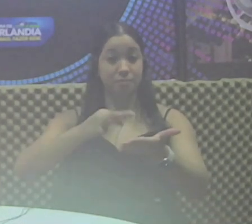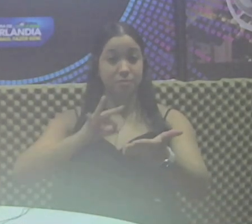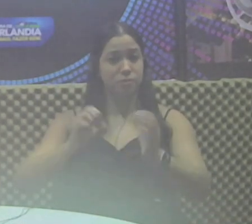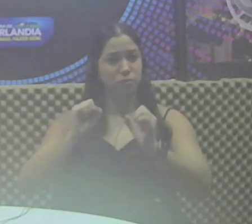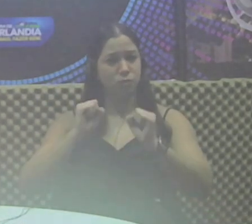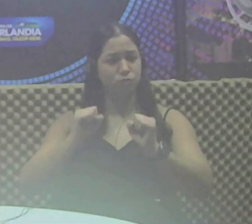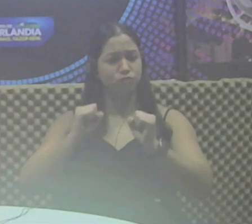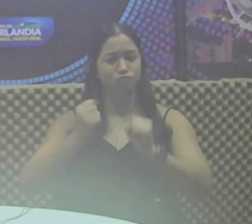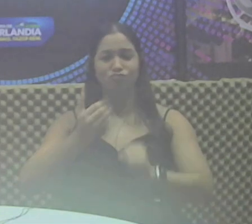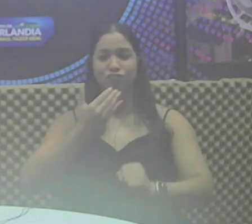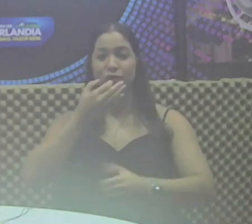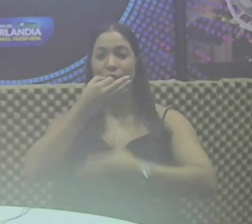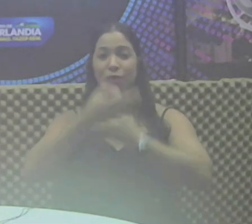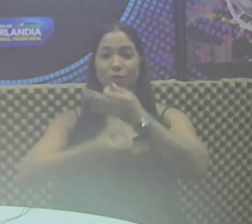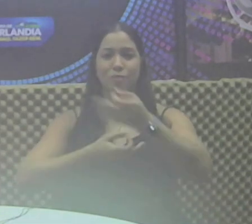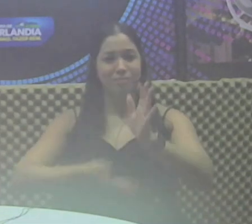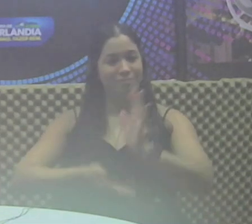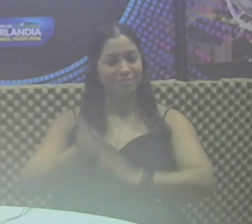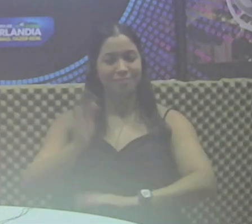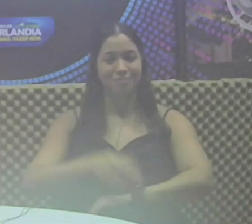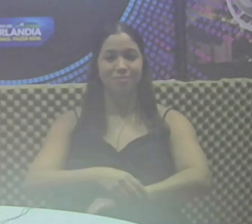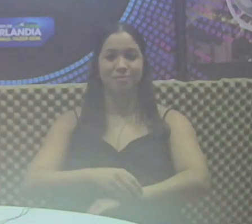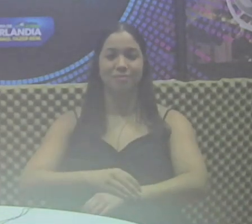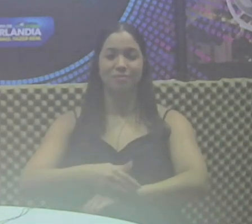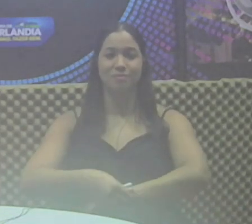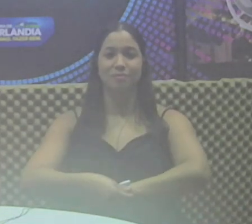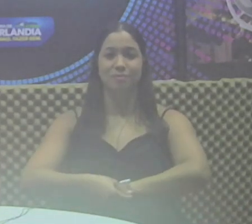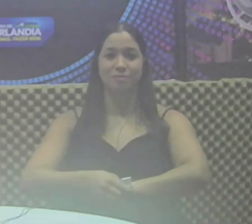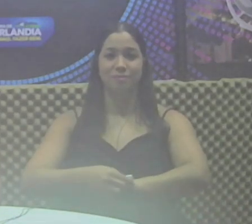fazer sugestões. Participe!